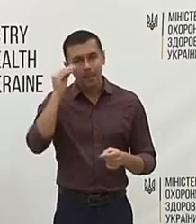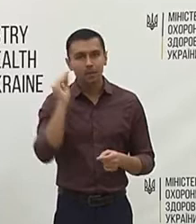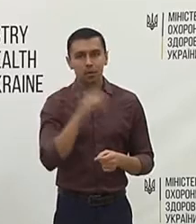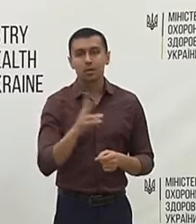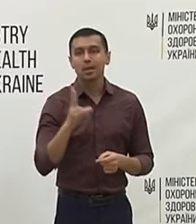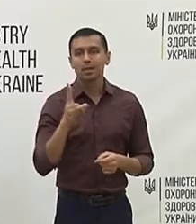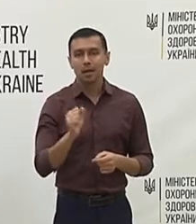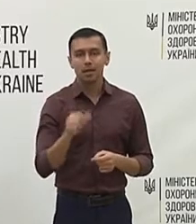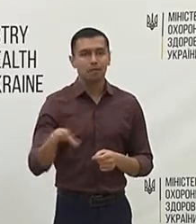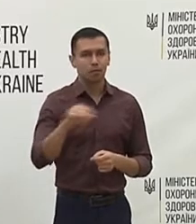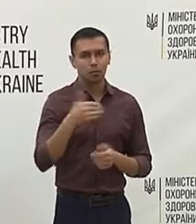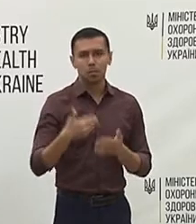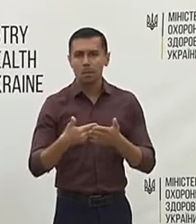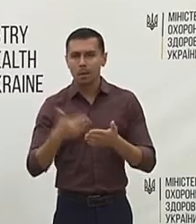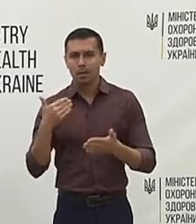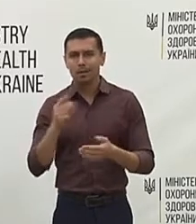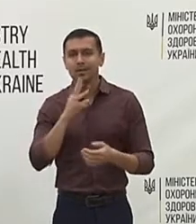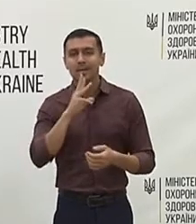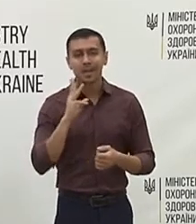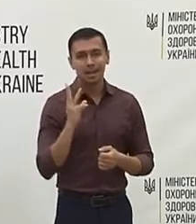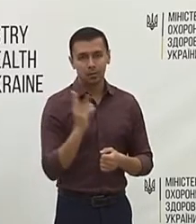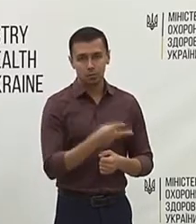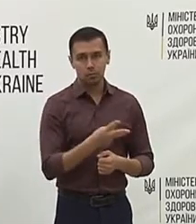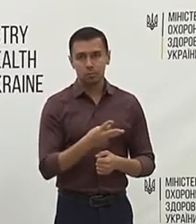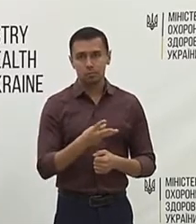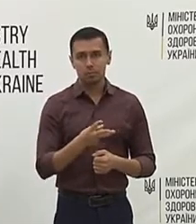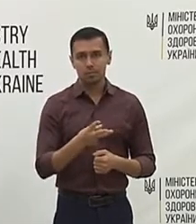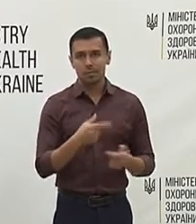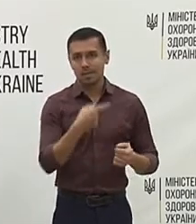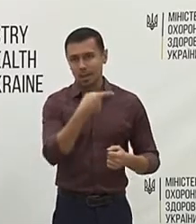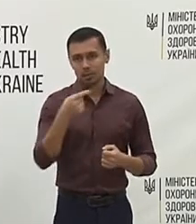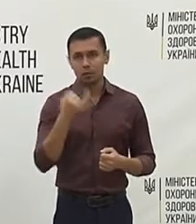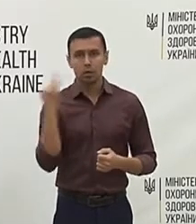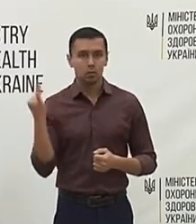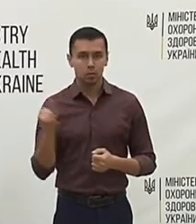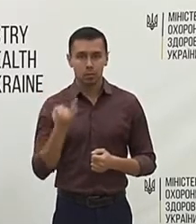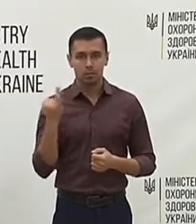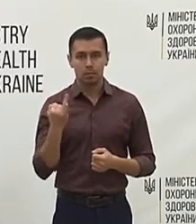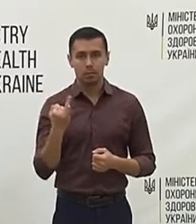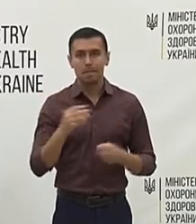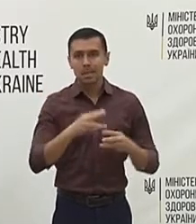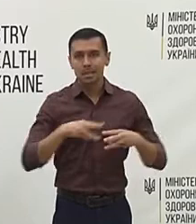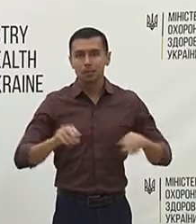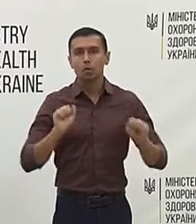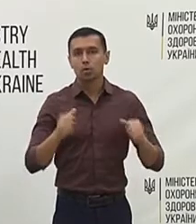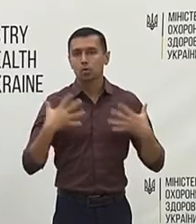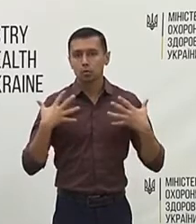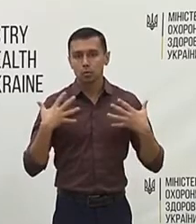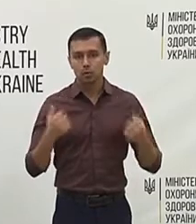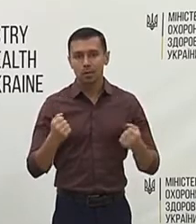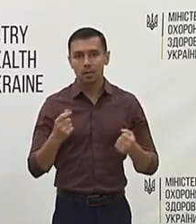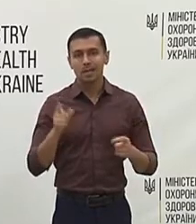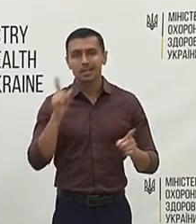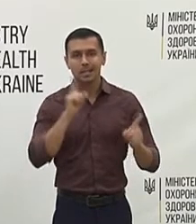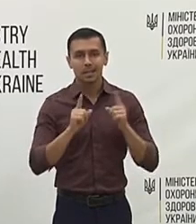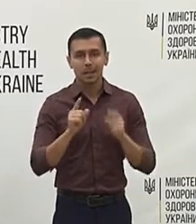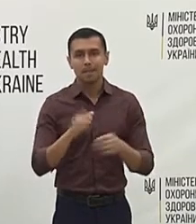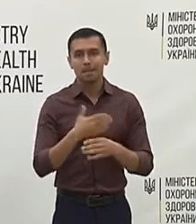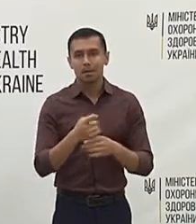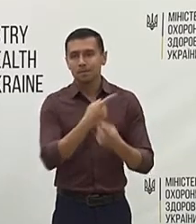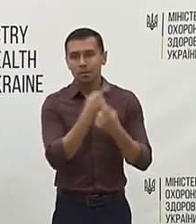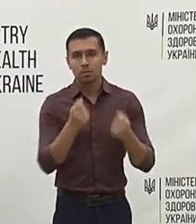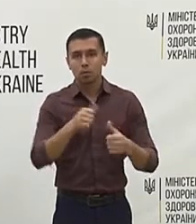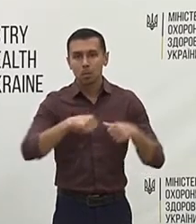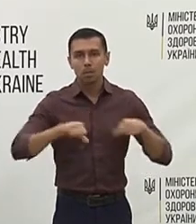незважаючи на всю попередню її трирічну негативну історію. Міністерство охорони здоров'я на засіданнях